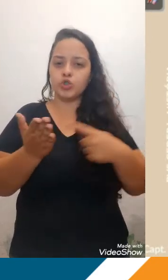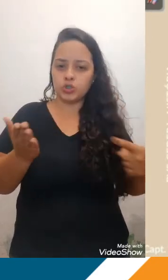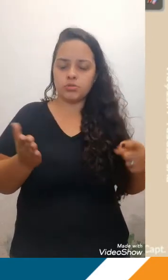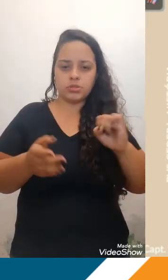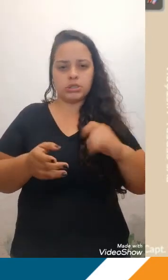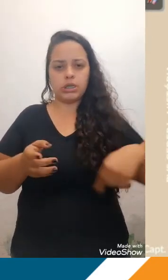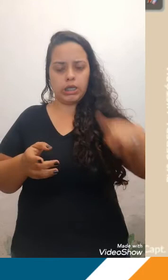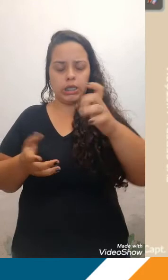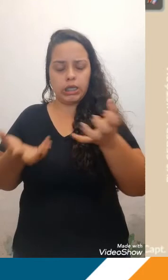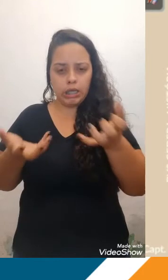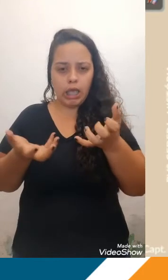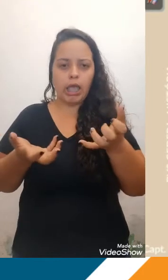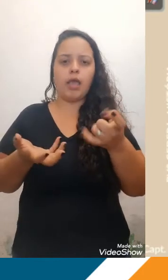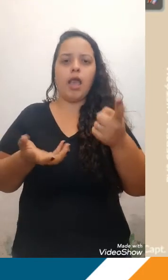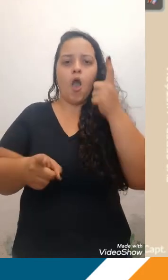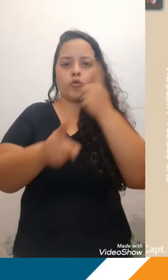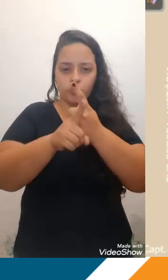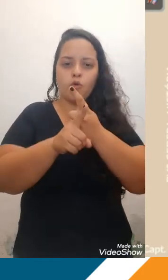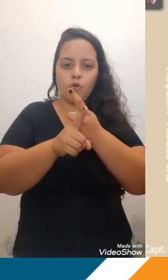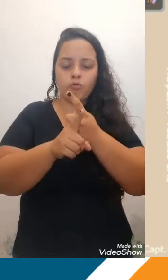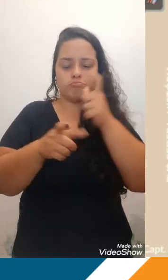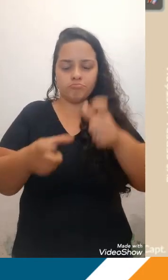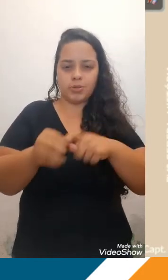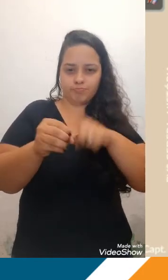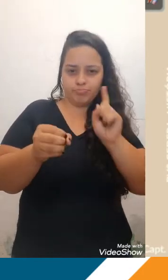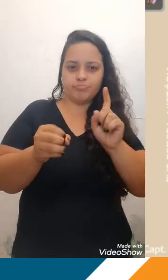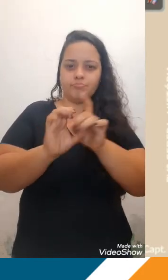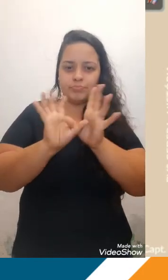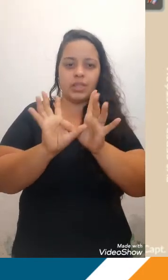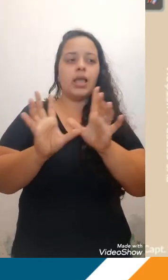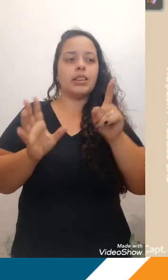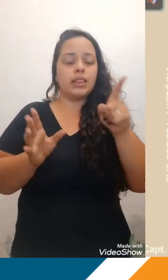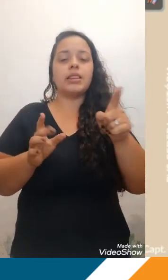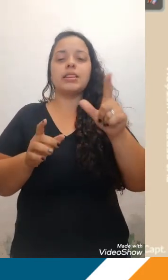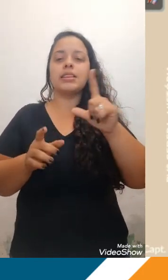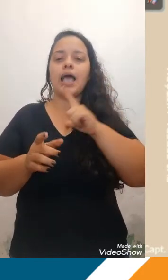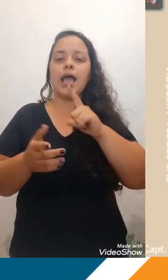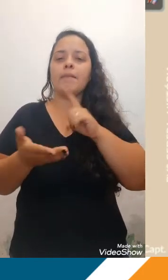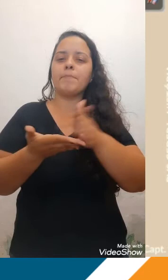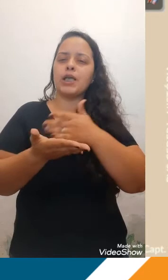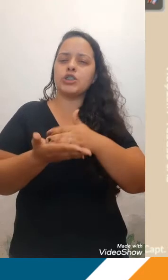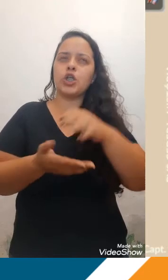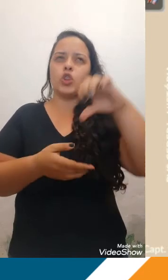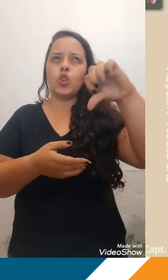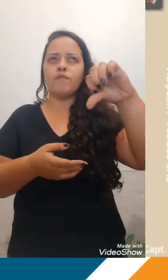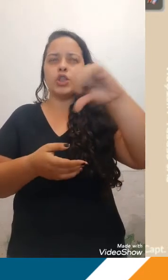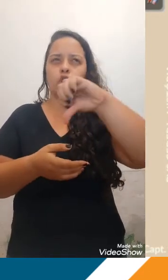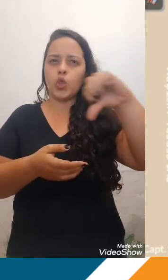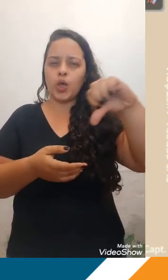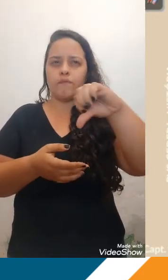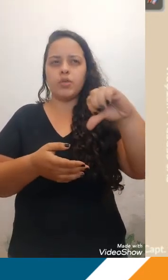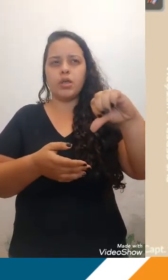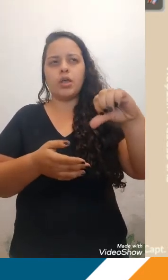quiserem achar a página certinha sobre a independência do Haiti e das Américas Espanholas, esses assuntos vão estar entre as páginas